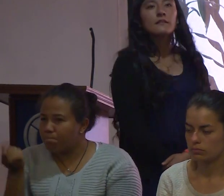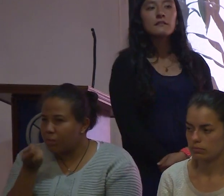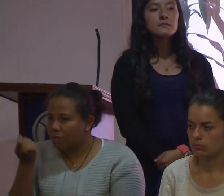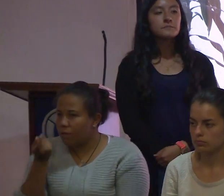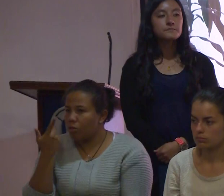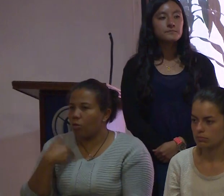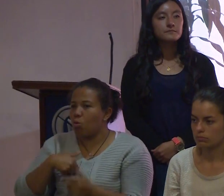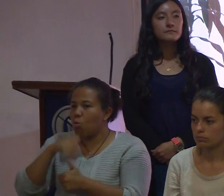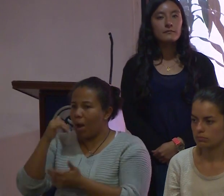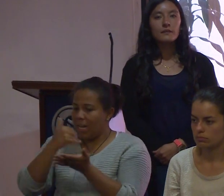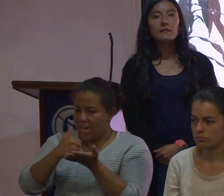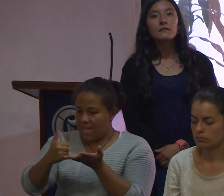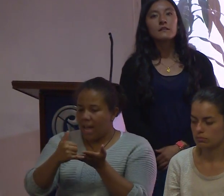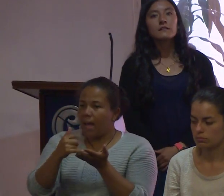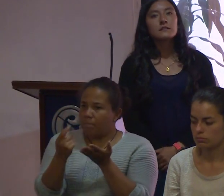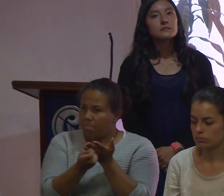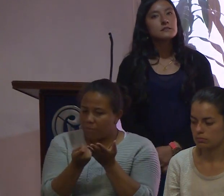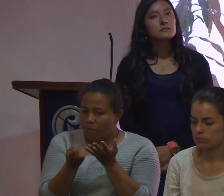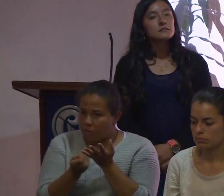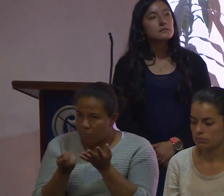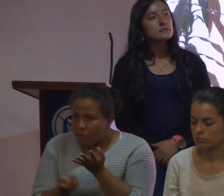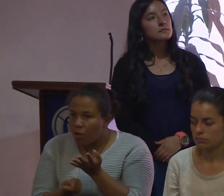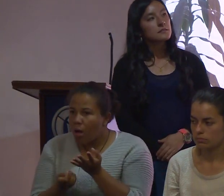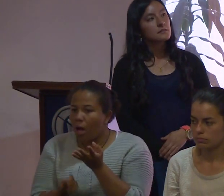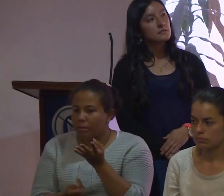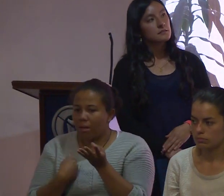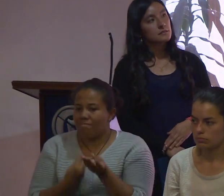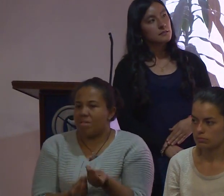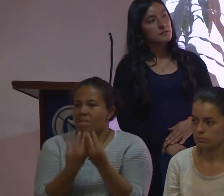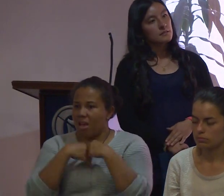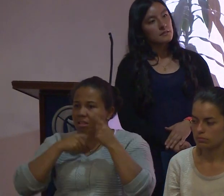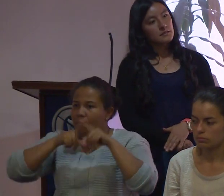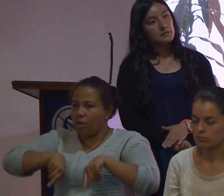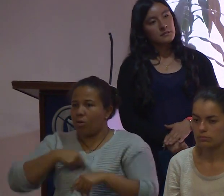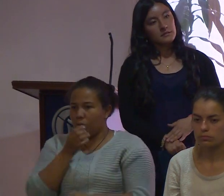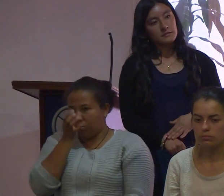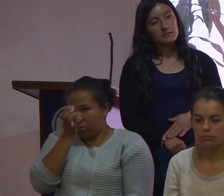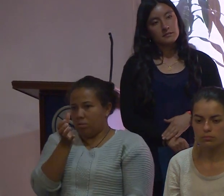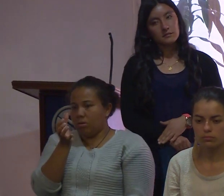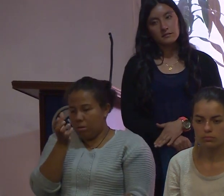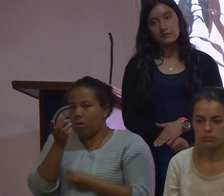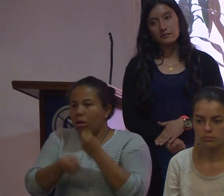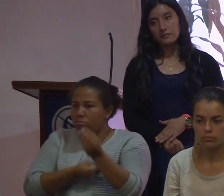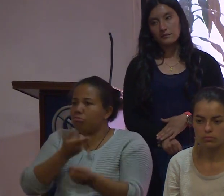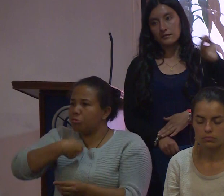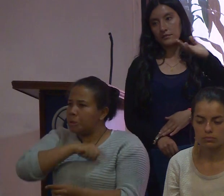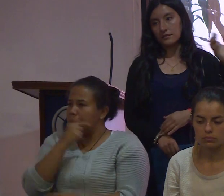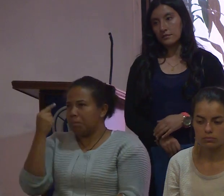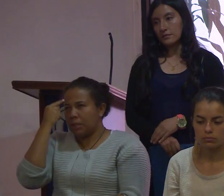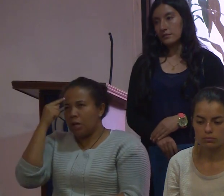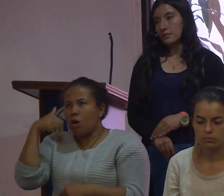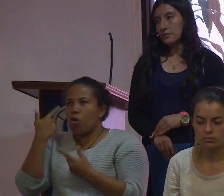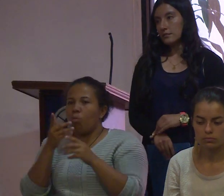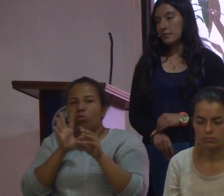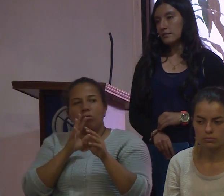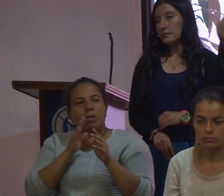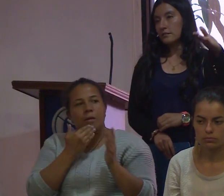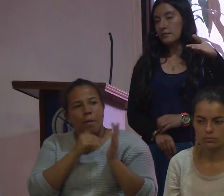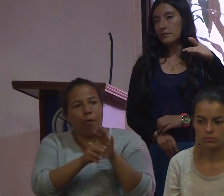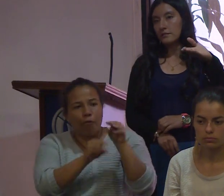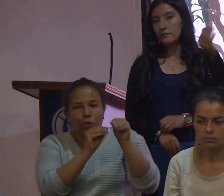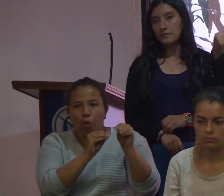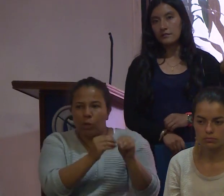la especificidad de las líneas brinda, digamos, a ese conocimiento, ¿no? Entonces vemos, digamos, la necesidad de pensarse la formación del profesor,